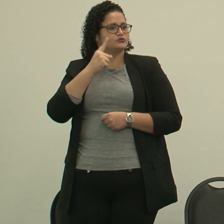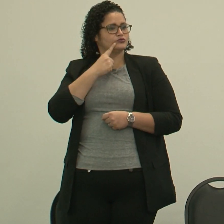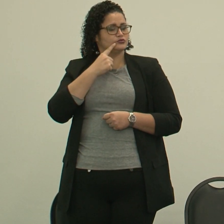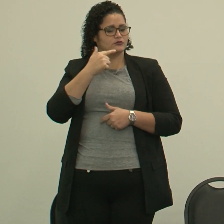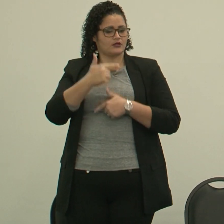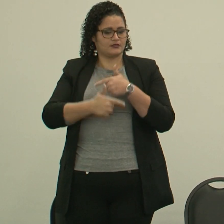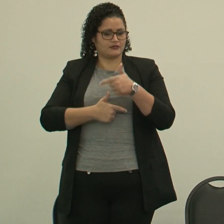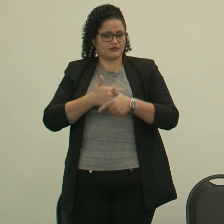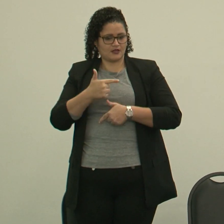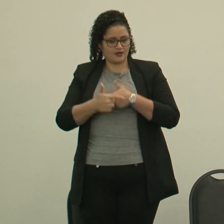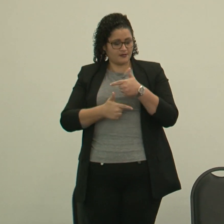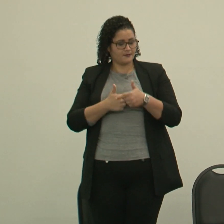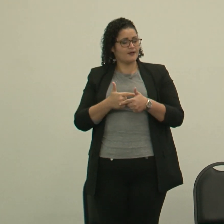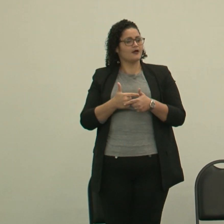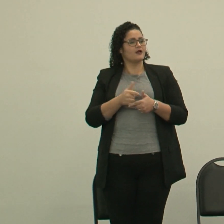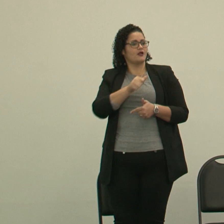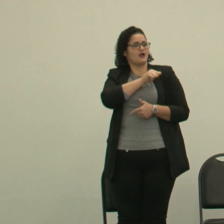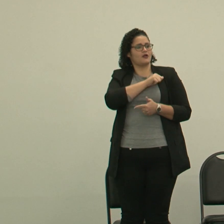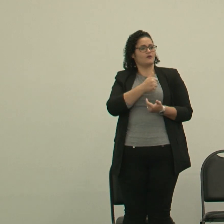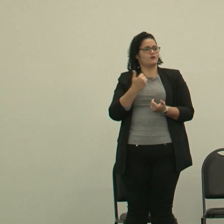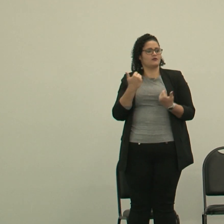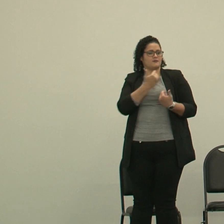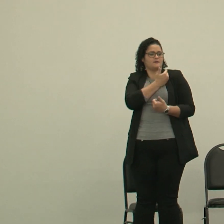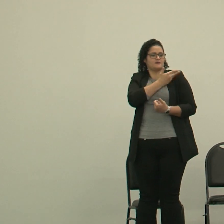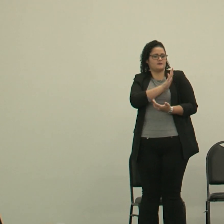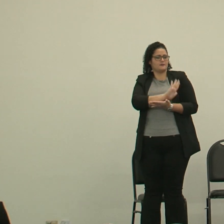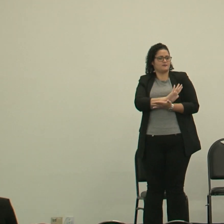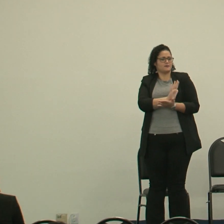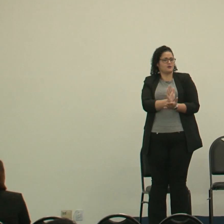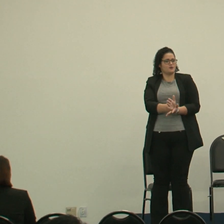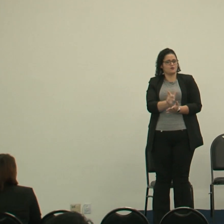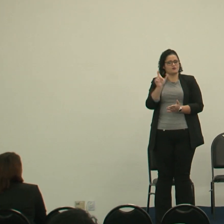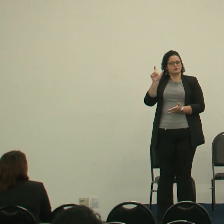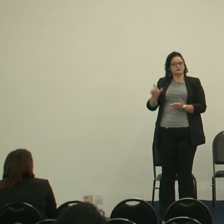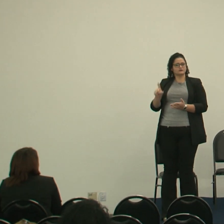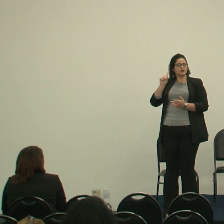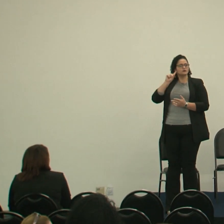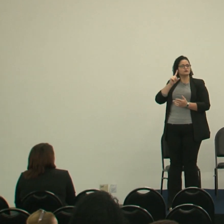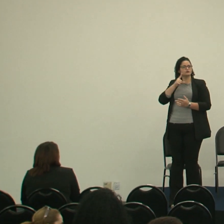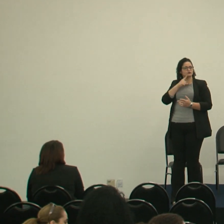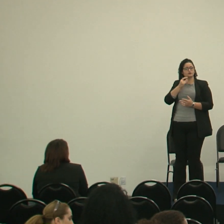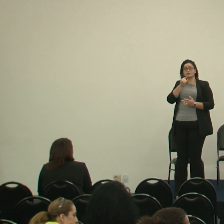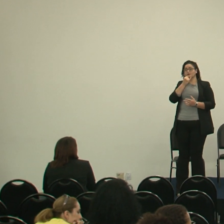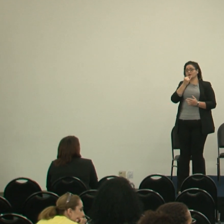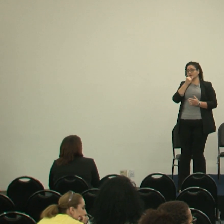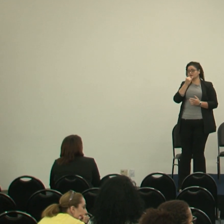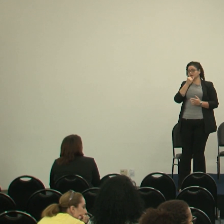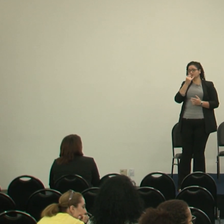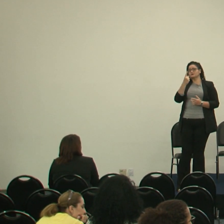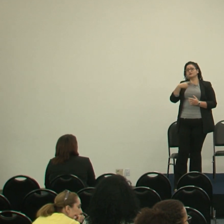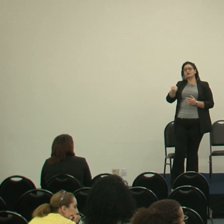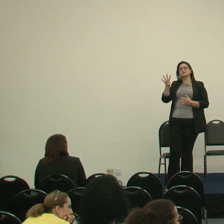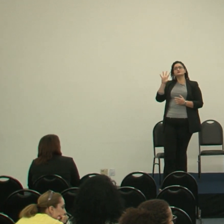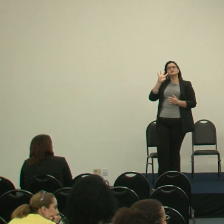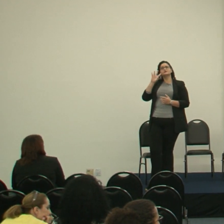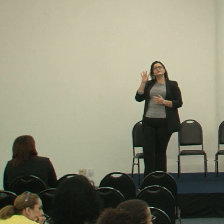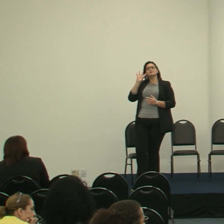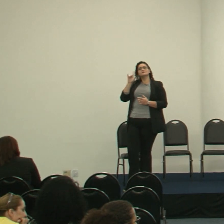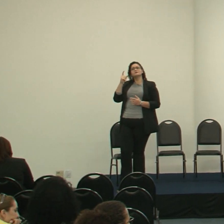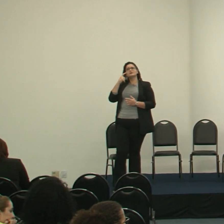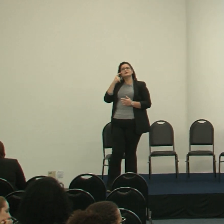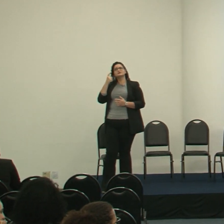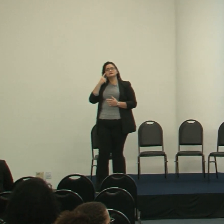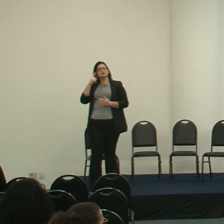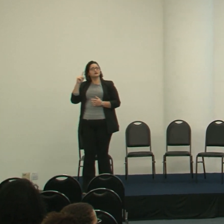trabalhar com os alunos, né, o preconceito em relação ao surdo. Então, por exemplo, né, a gente imagina que,